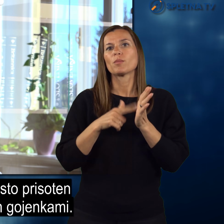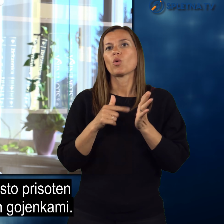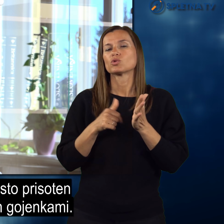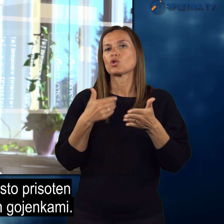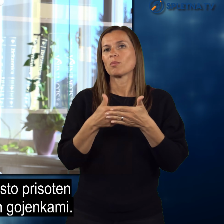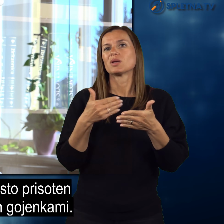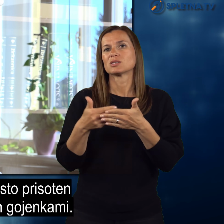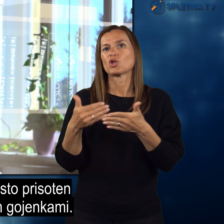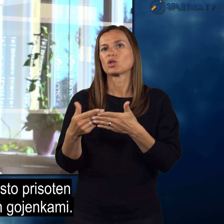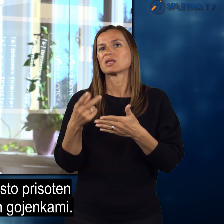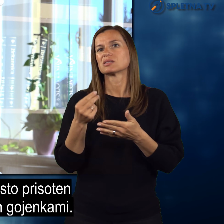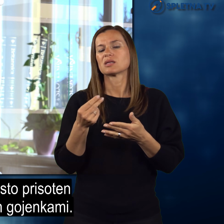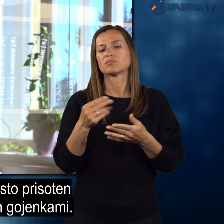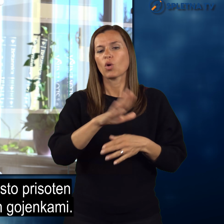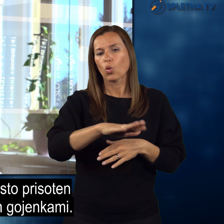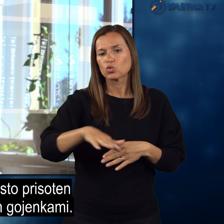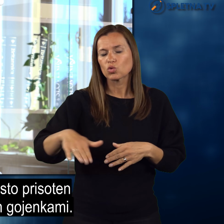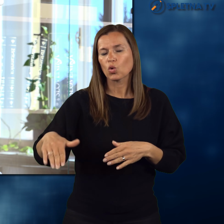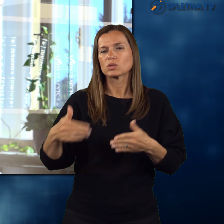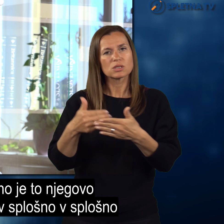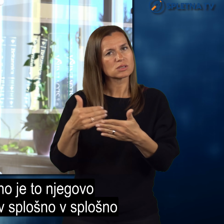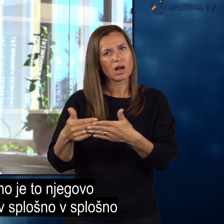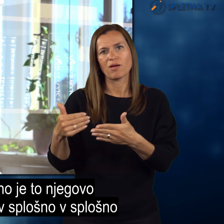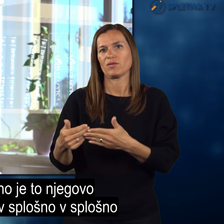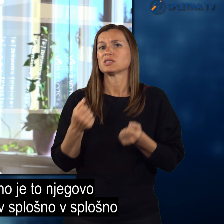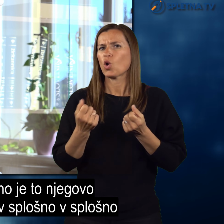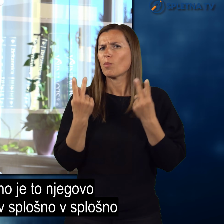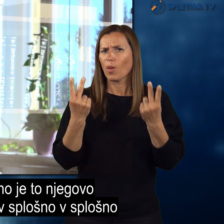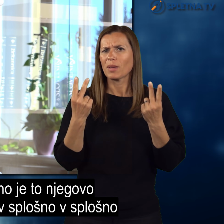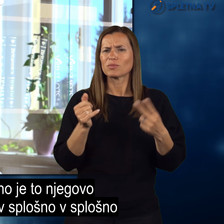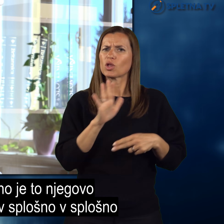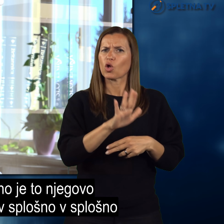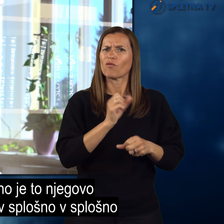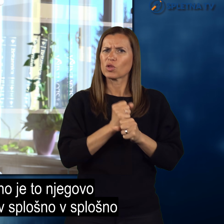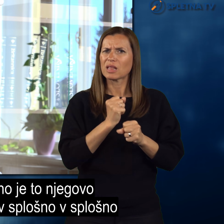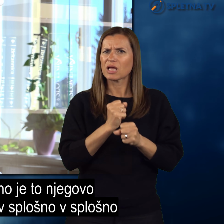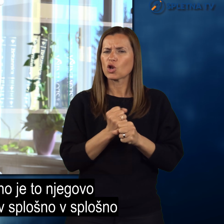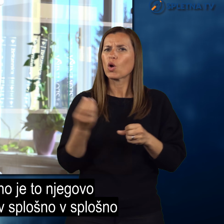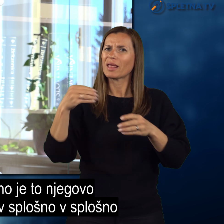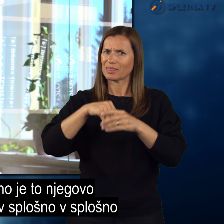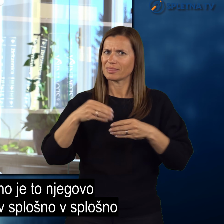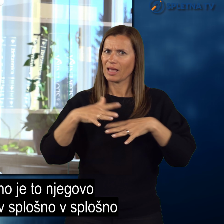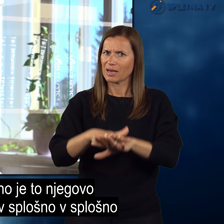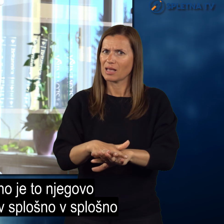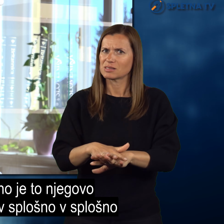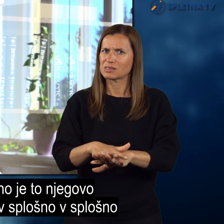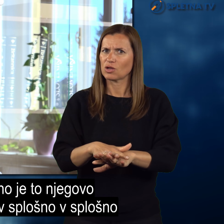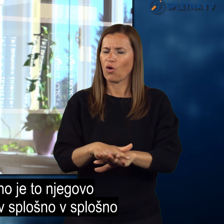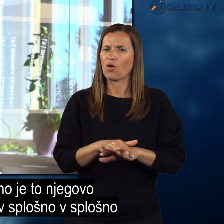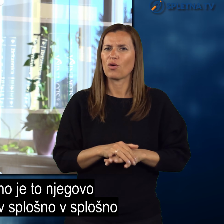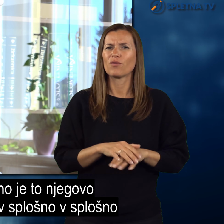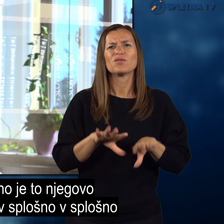Bil je pogosto prisoten z gojenci in gojenkami. Zelo pomembno je to njegovo delo integracije